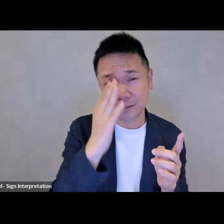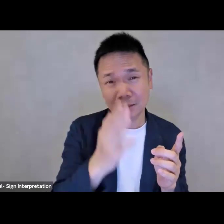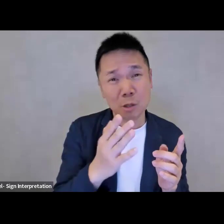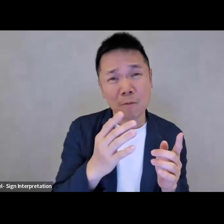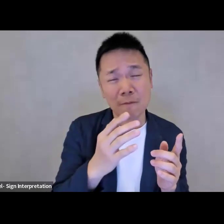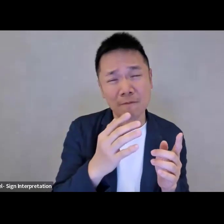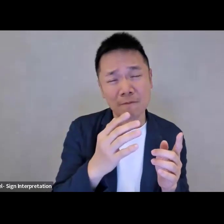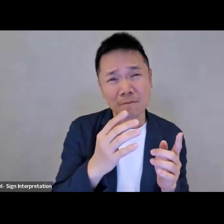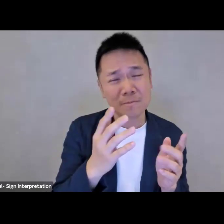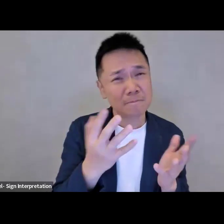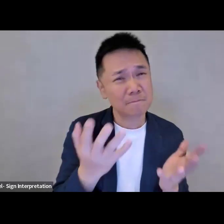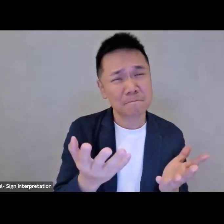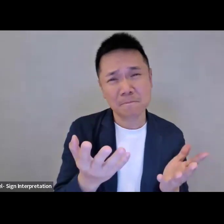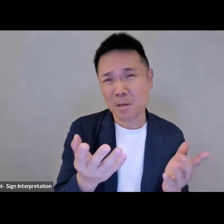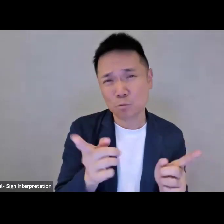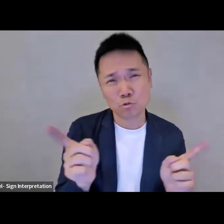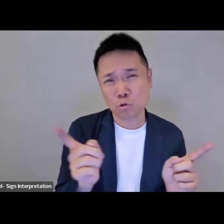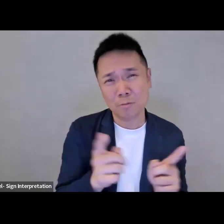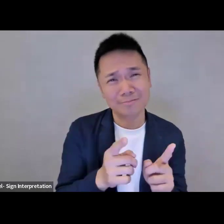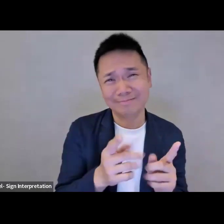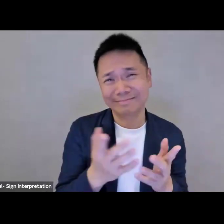的，